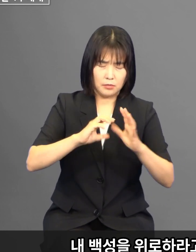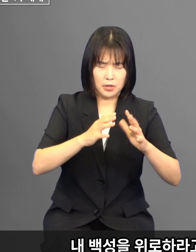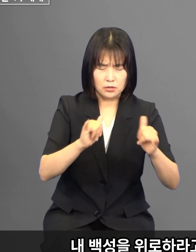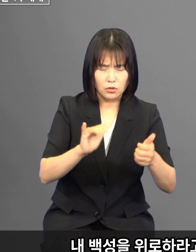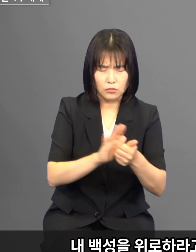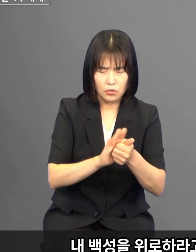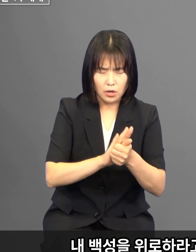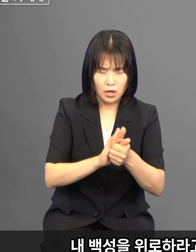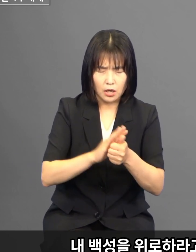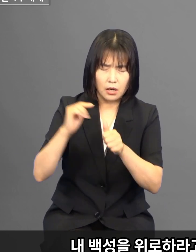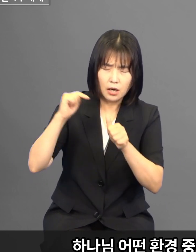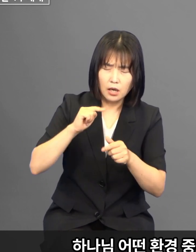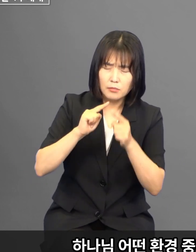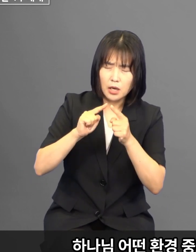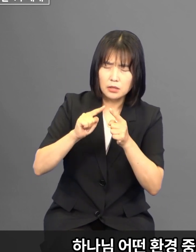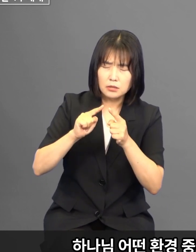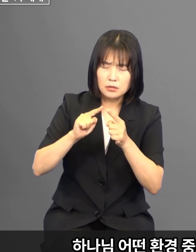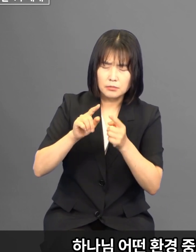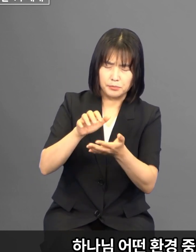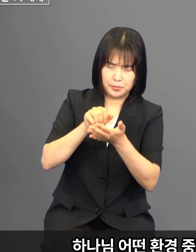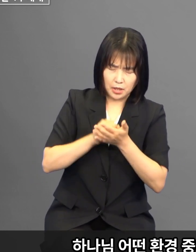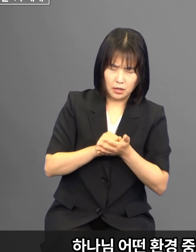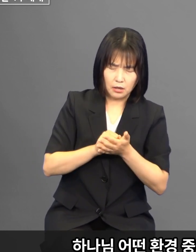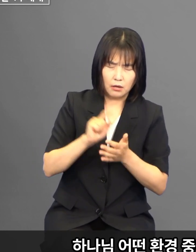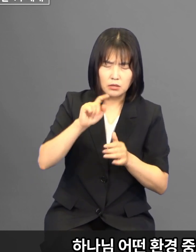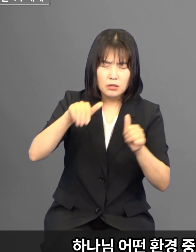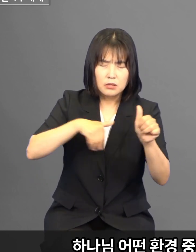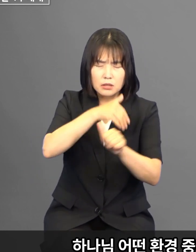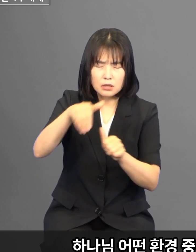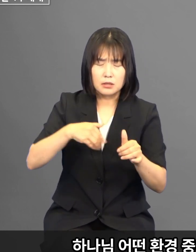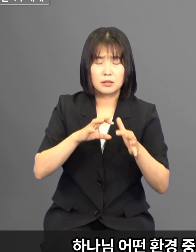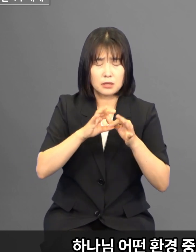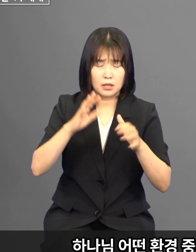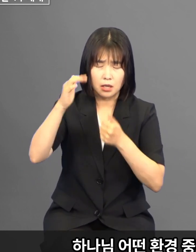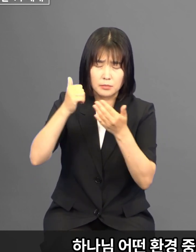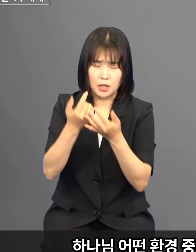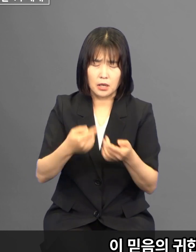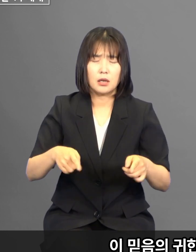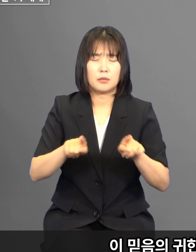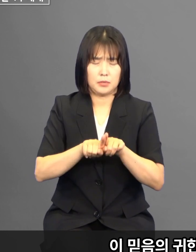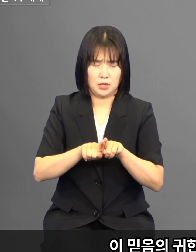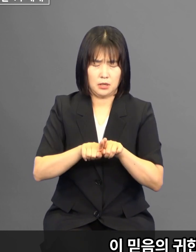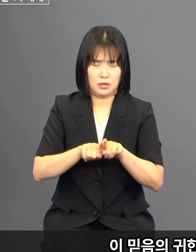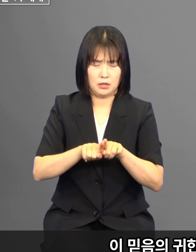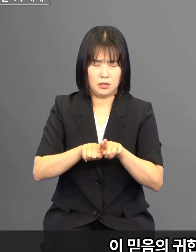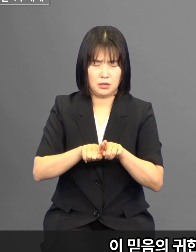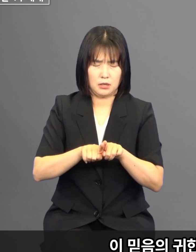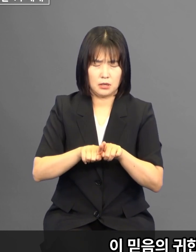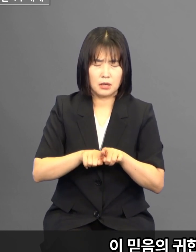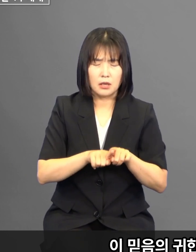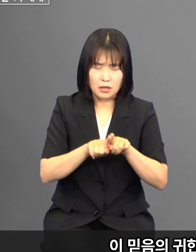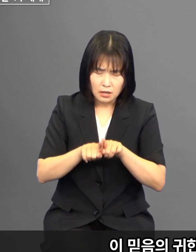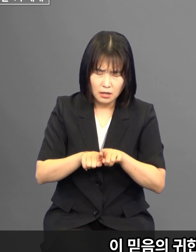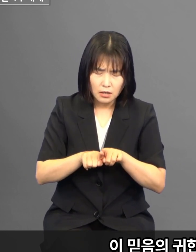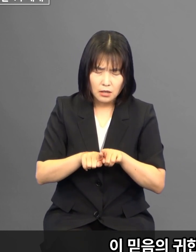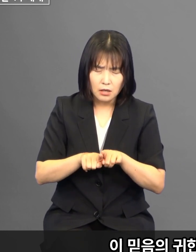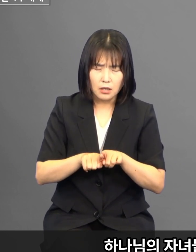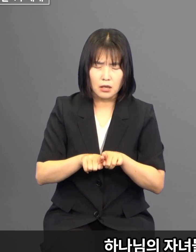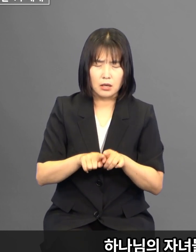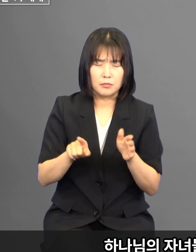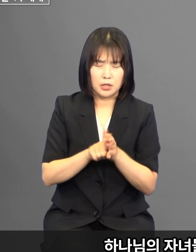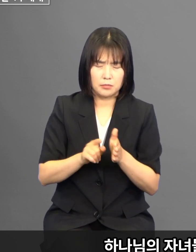말씀을 아멘으로 받아 하나님 어떠한 환경 중에서라도 하나님과 함께함으로 이 믿음의 귀한 길을 끝까지